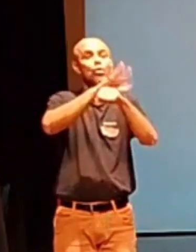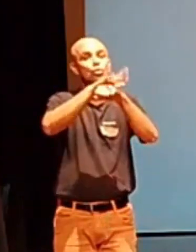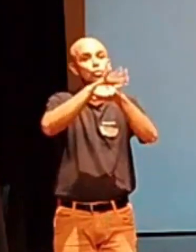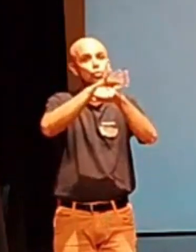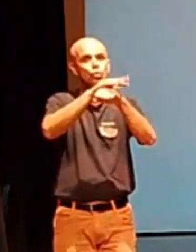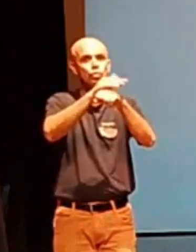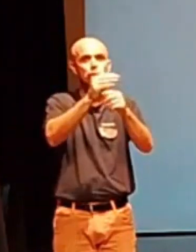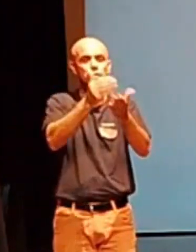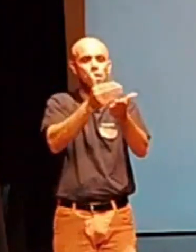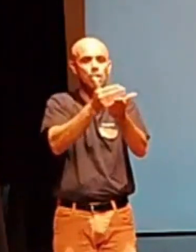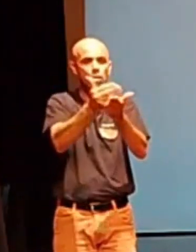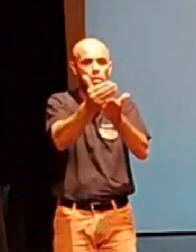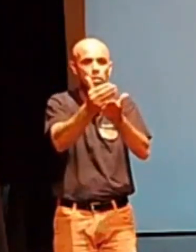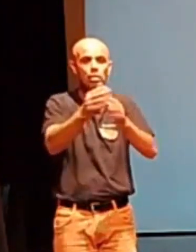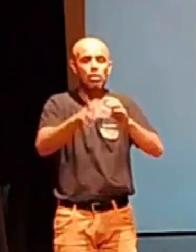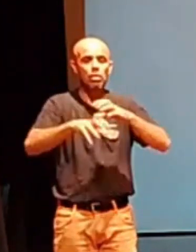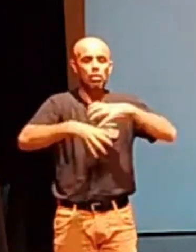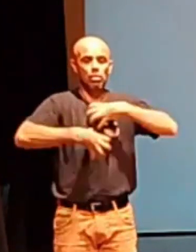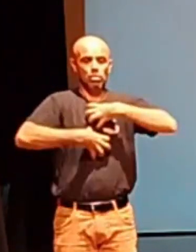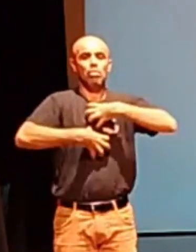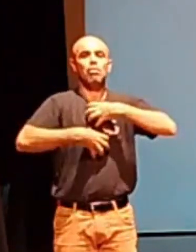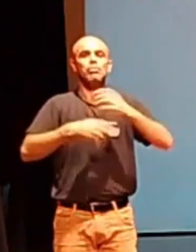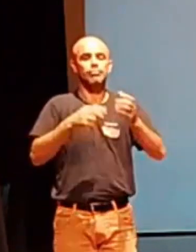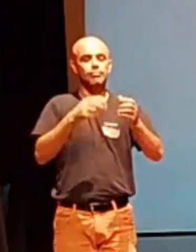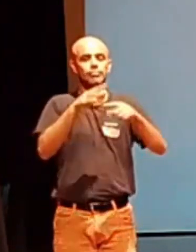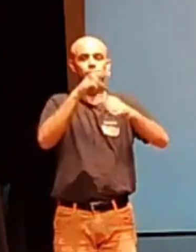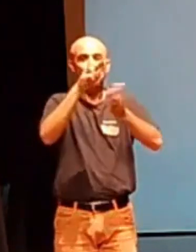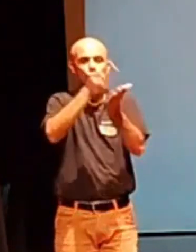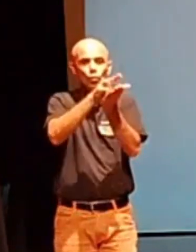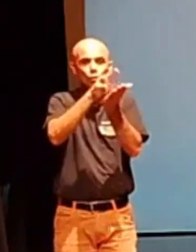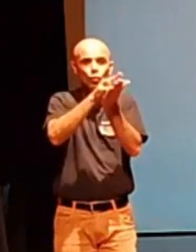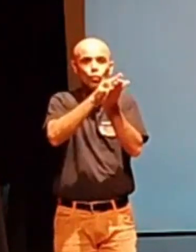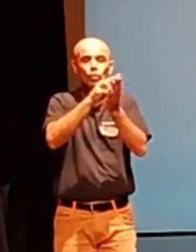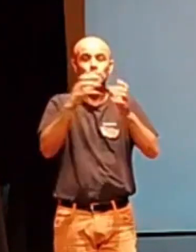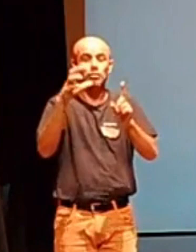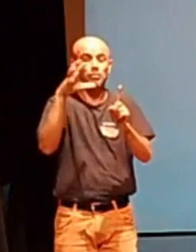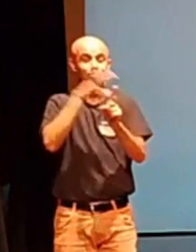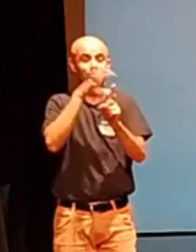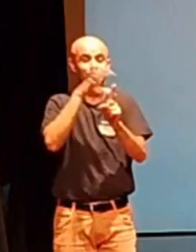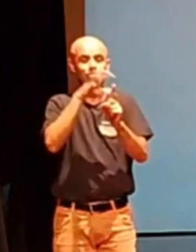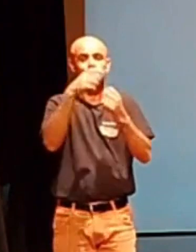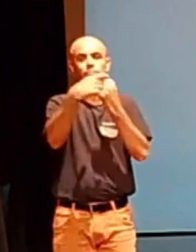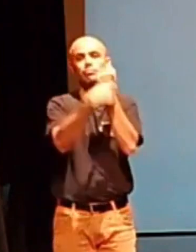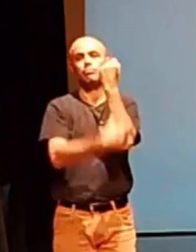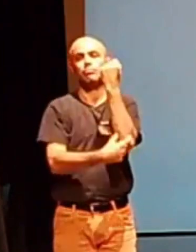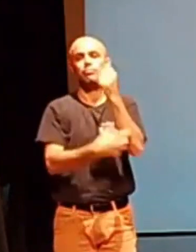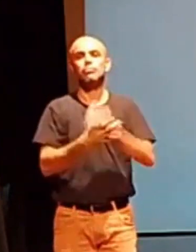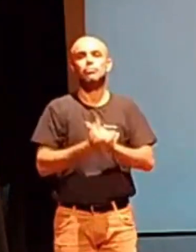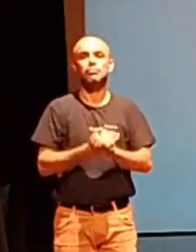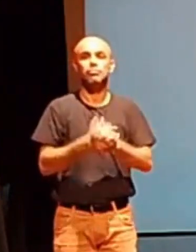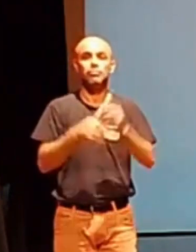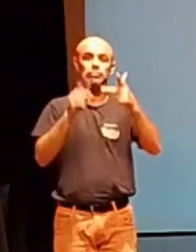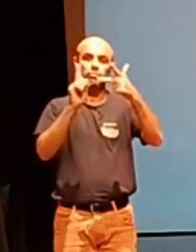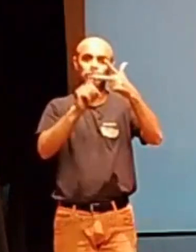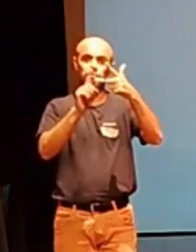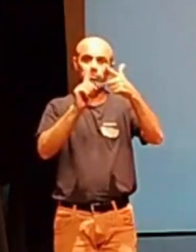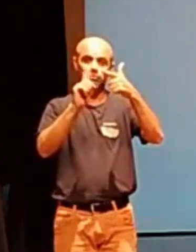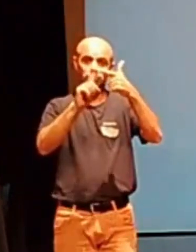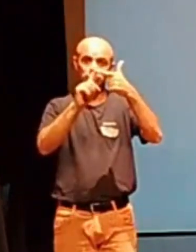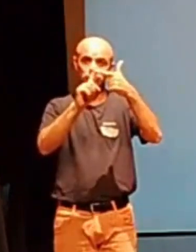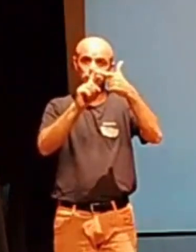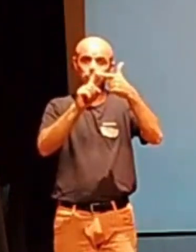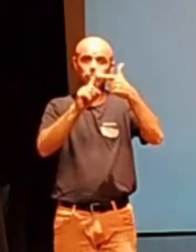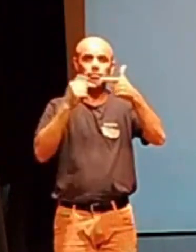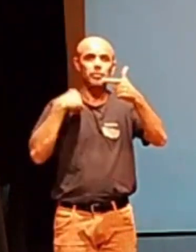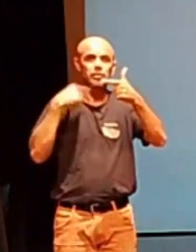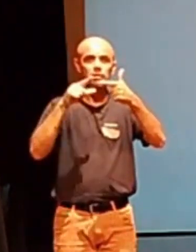base e essa doença de base acaba afetando de alguma forma a coluna. Pacientes que têm